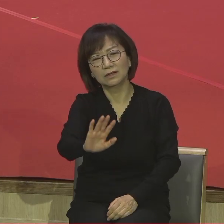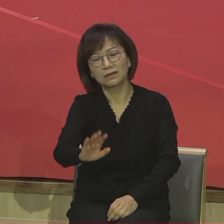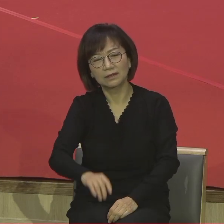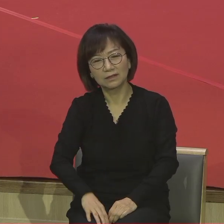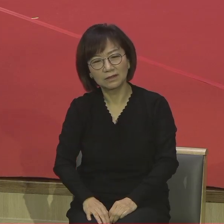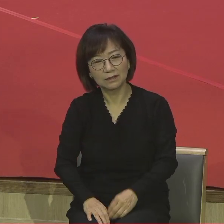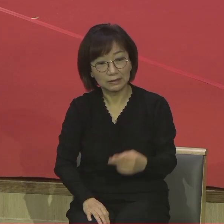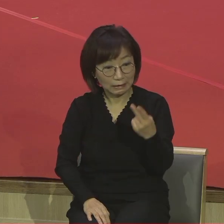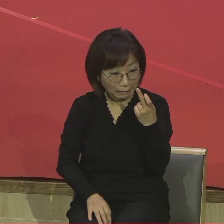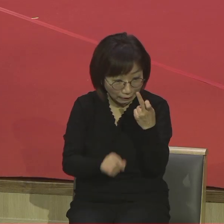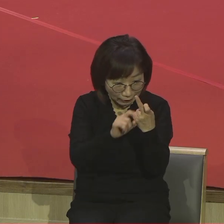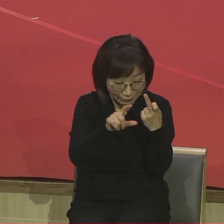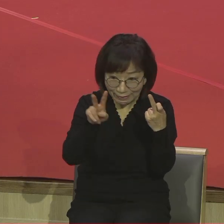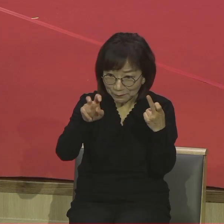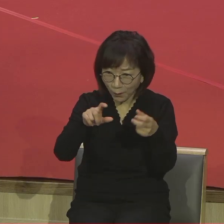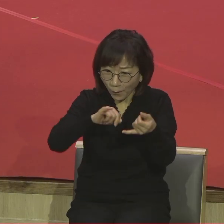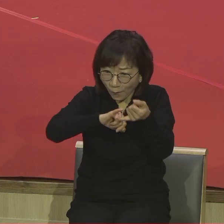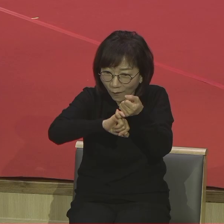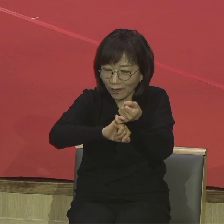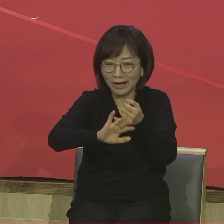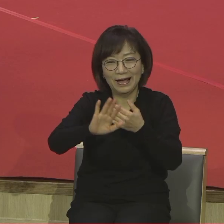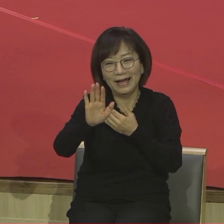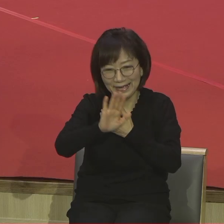아니에요. 성탄의